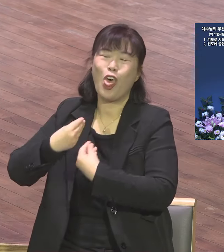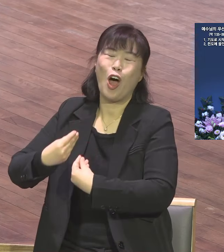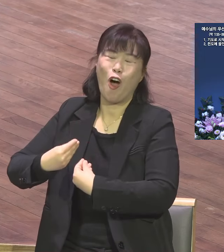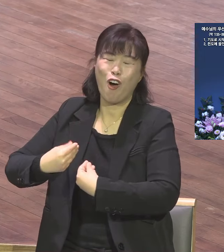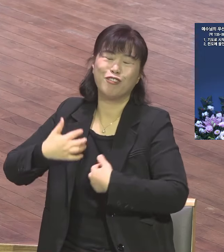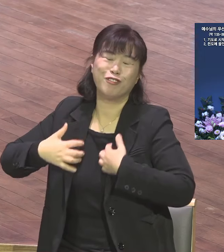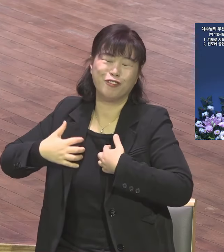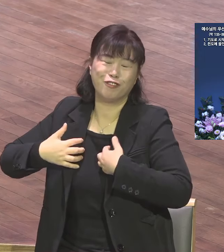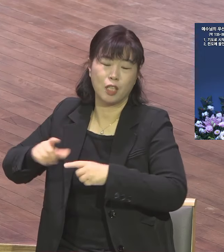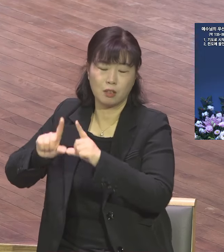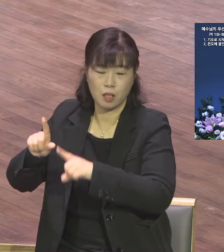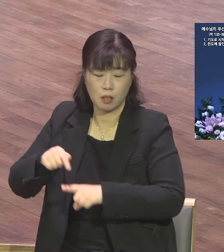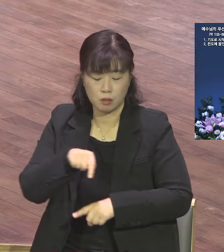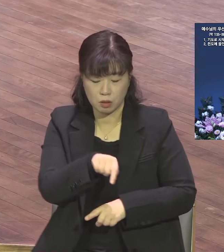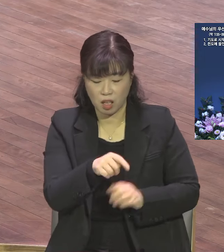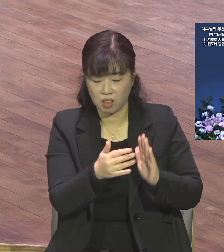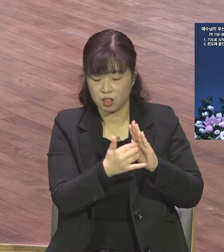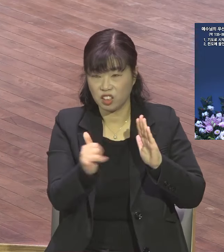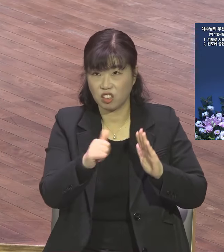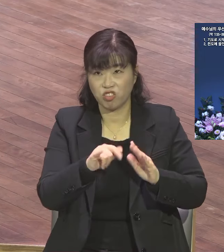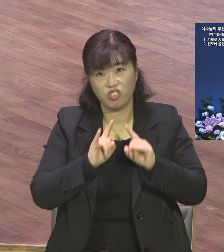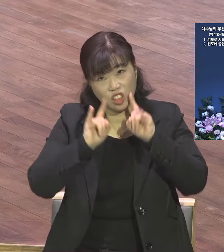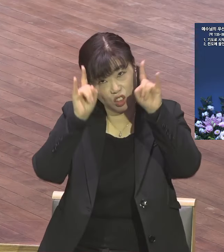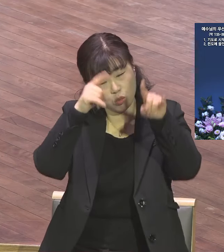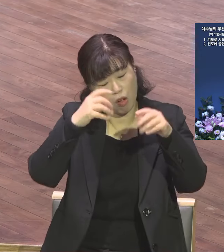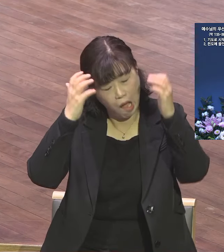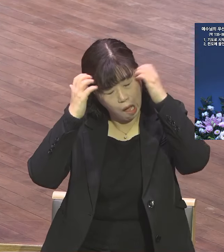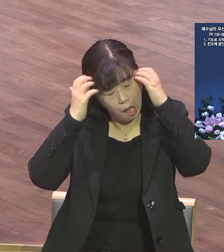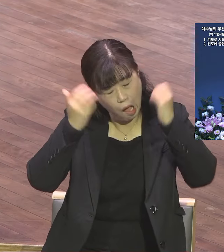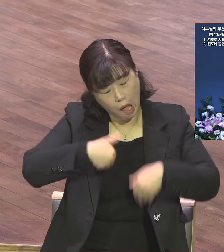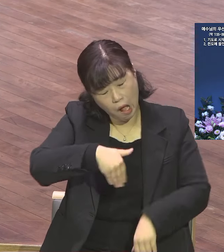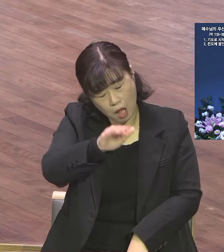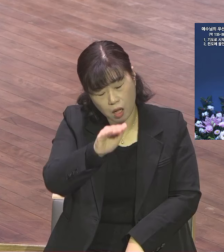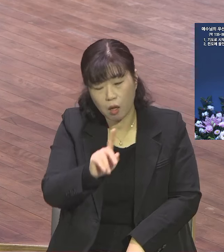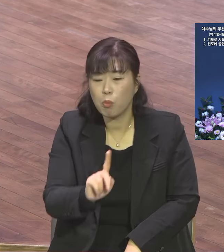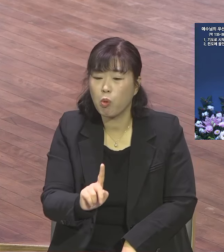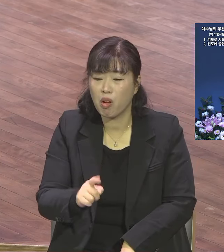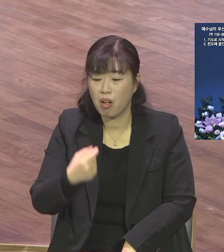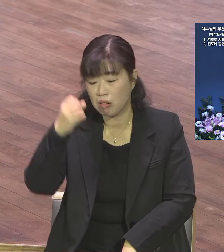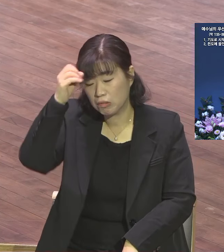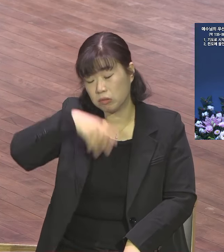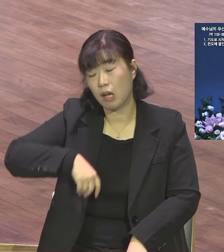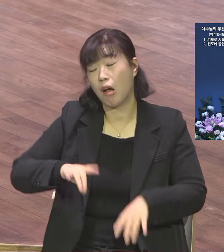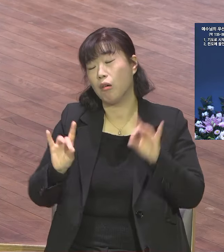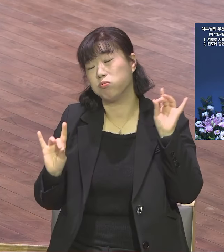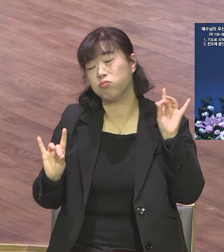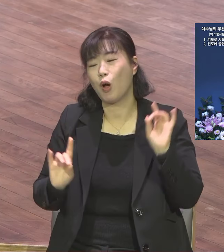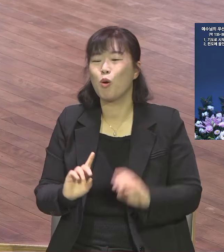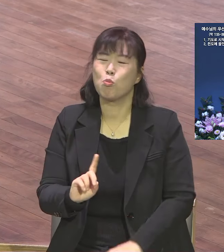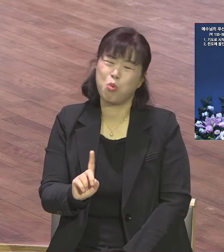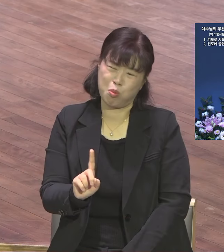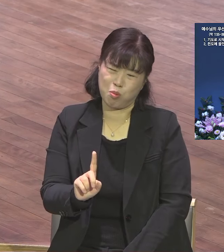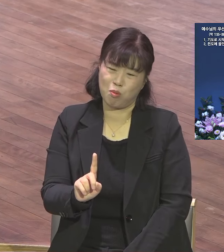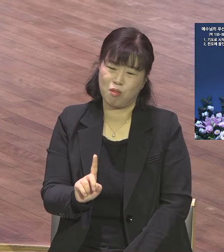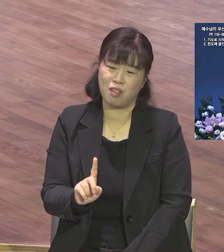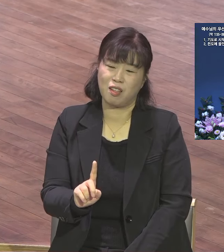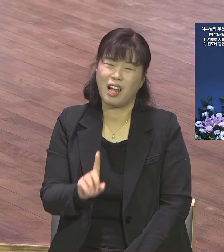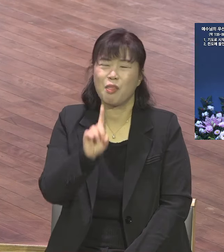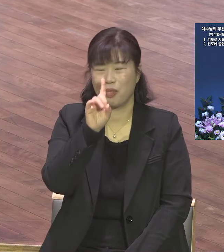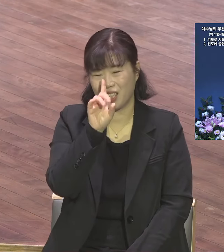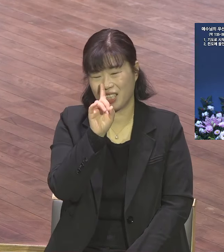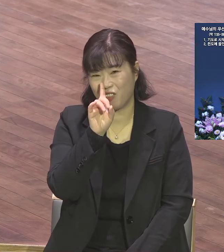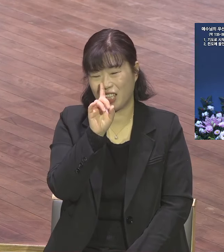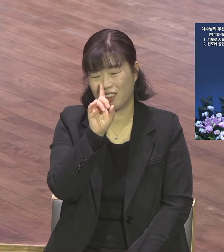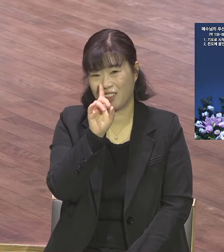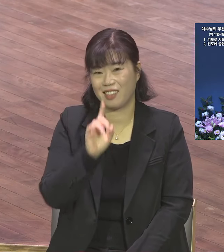전 성도는 2024년 펼쳐질 새로운 현장 복음의 여정을 기대하고, 예수님께서 요한복음 15장 힘주의 말씀과 저런